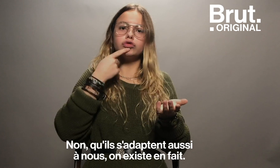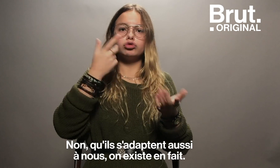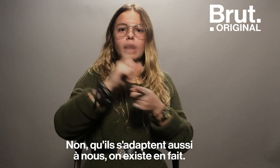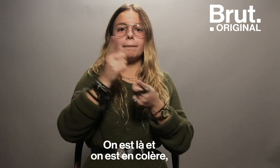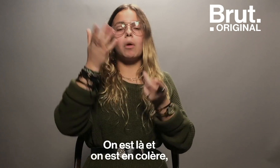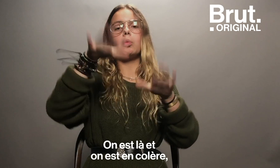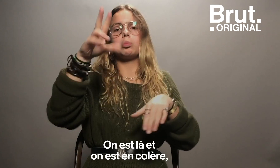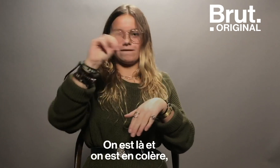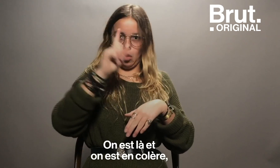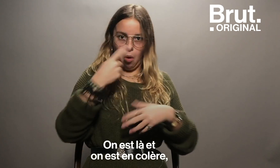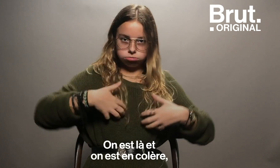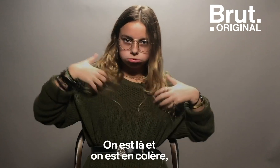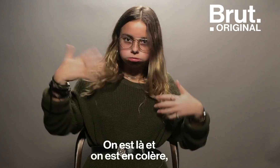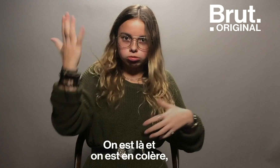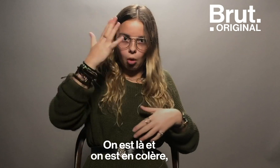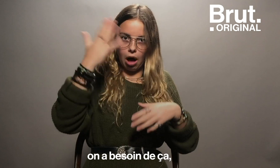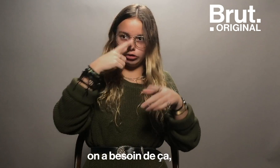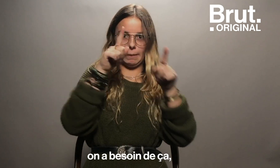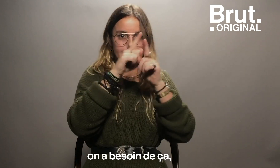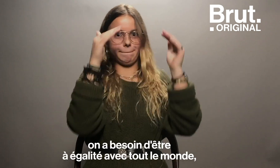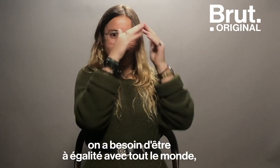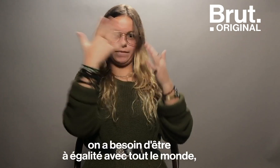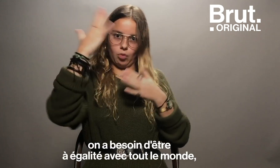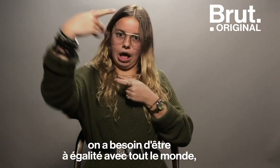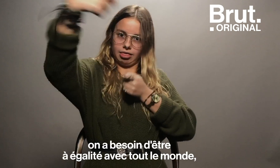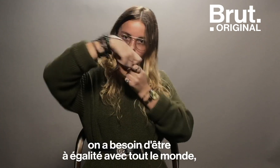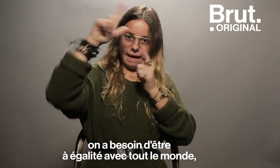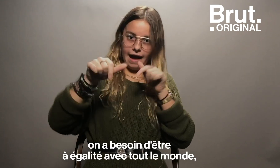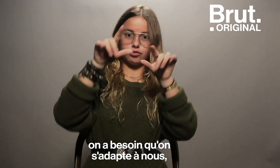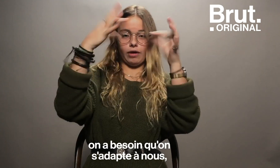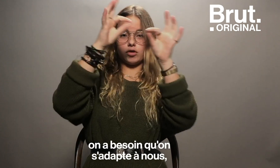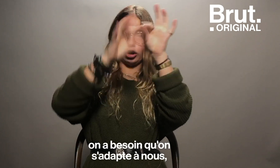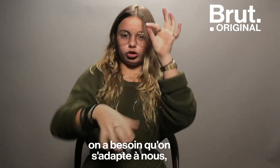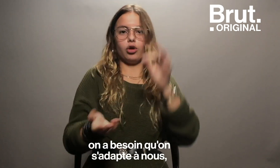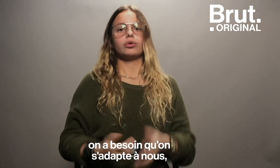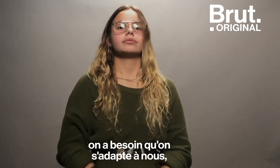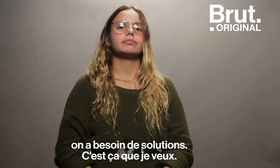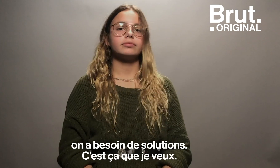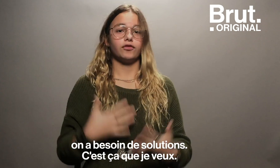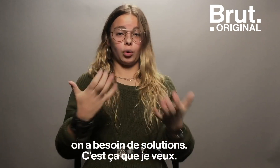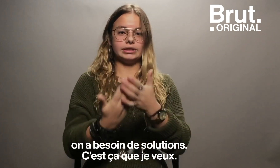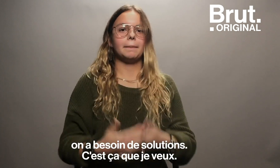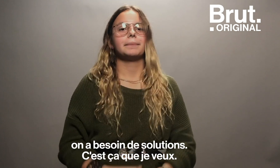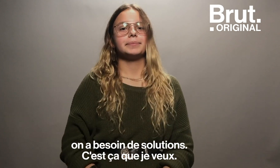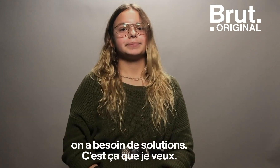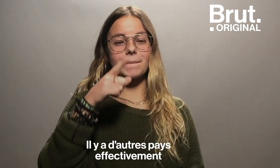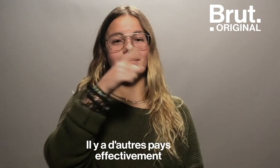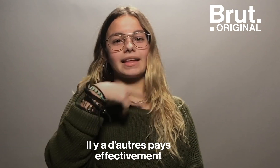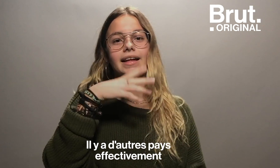existe, en fait, on est là ». Et on est en colère, on a besoin de ça, on a besoin d'être à l'égalité de tout le monde, on a besoin qu'on s'adapte à nous, a besoin de solutions, c'est ça que je veux. Il a d'autres pays,